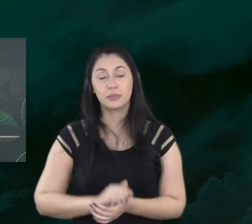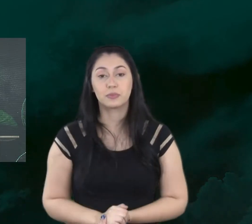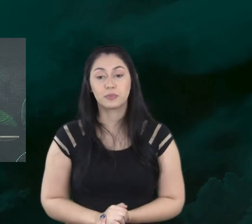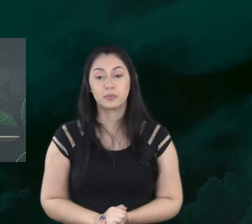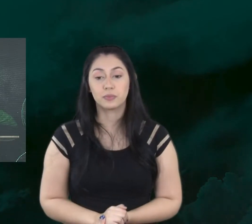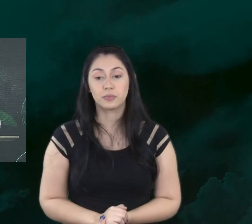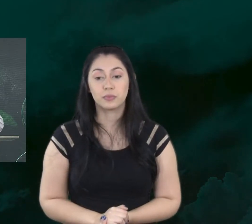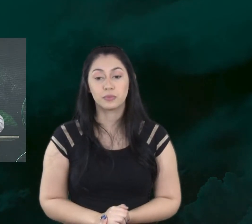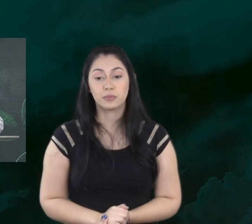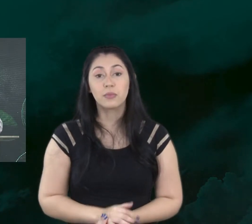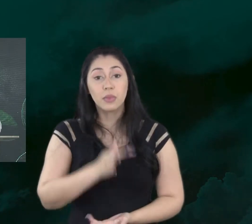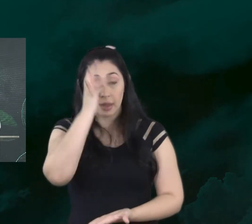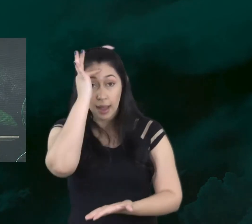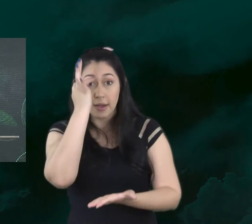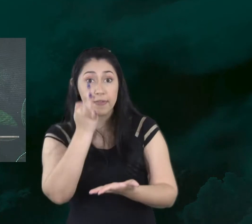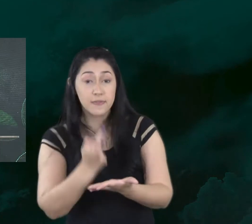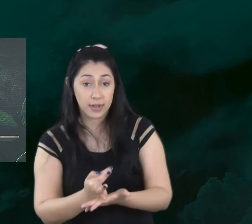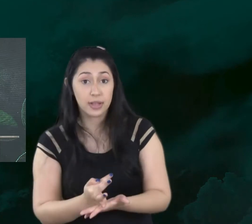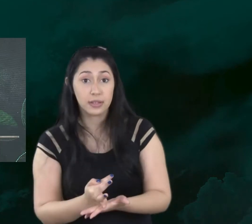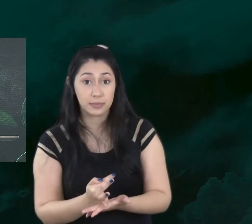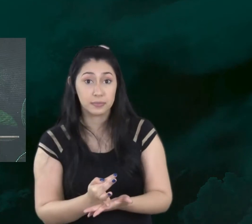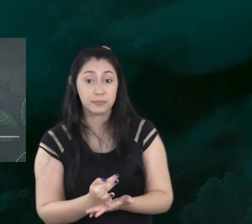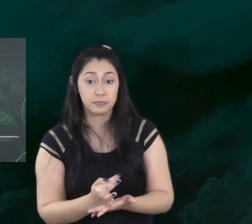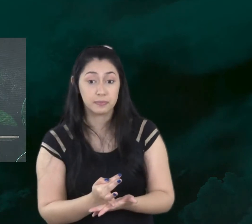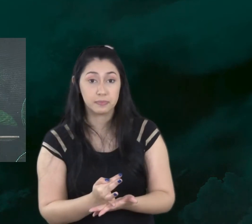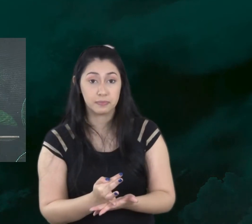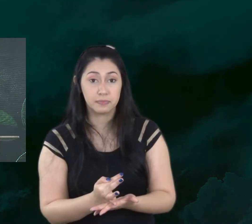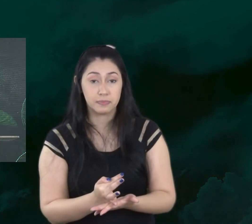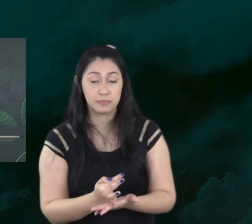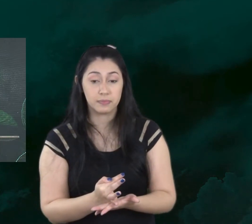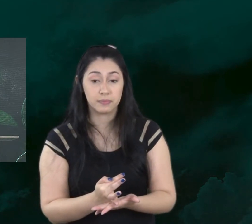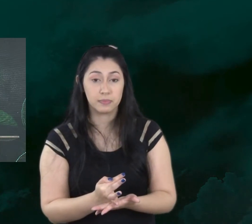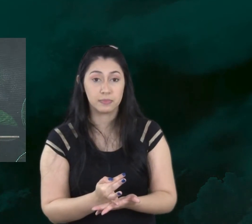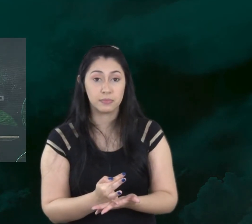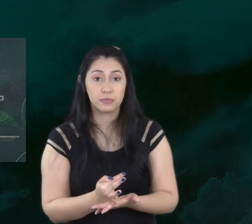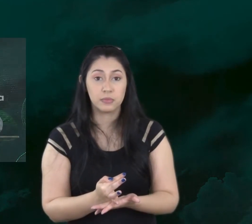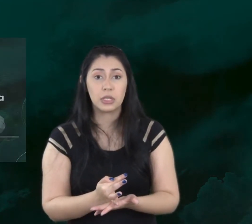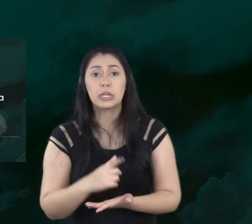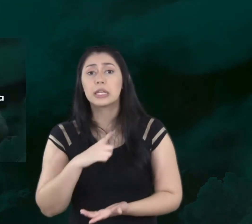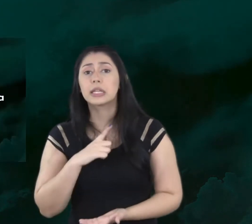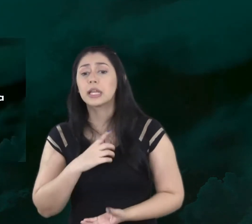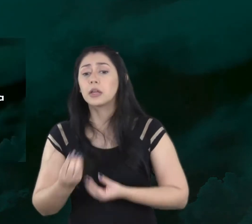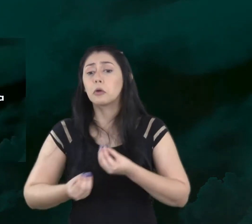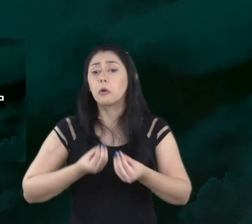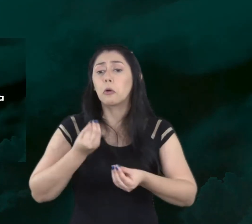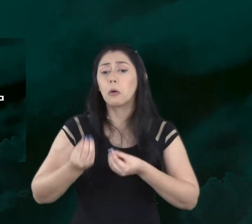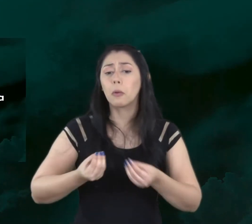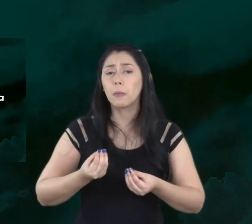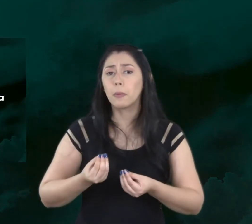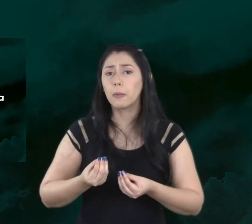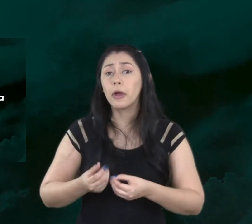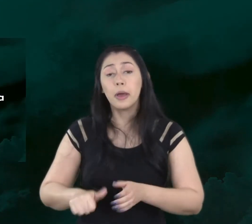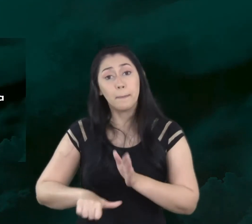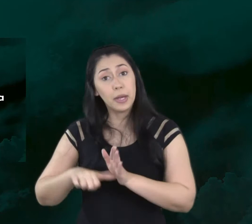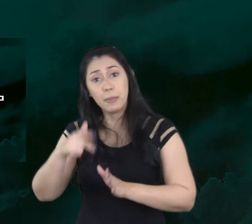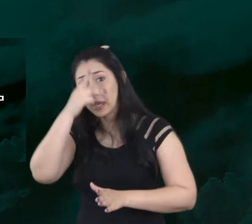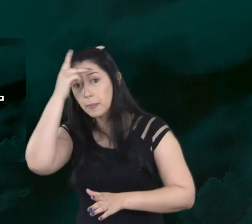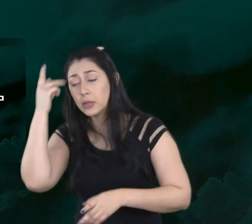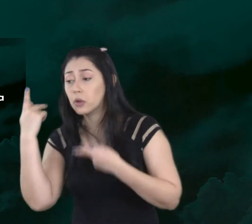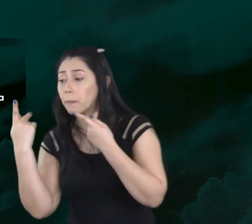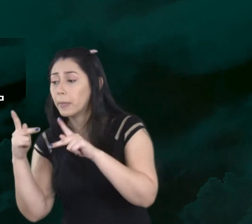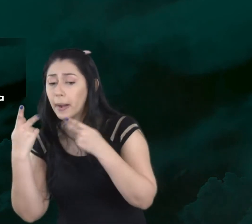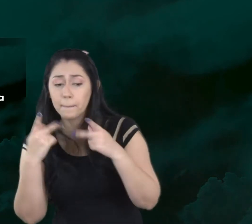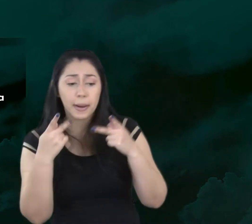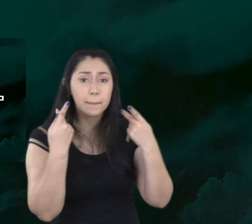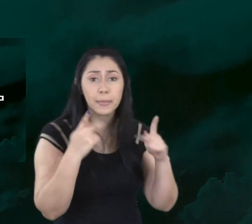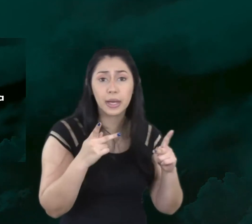fé, e assim a fé vem pela pregação, e a pregação